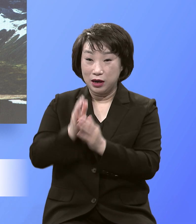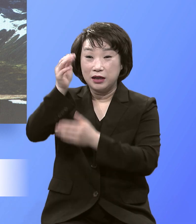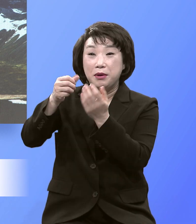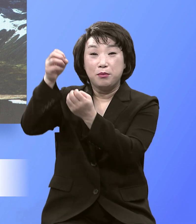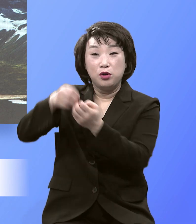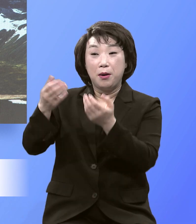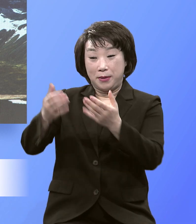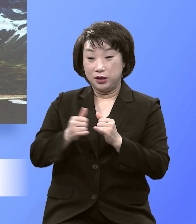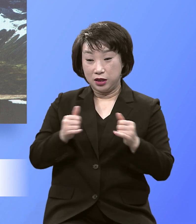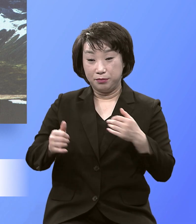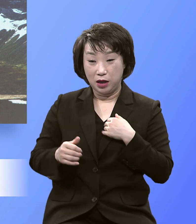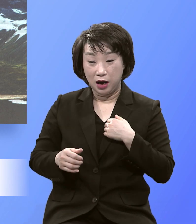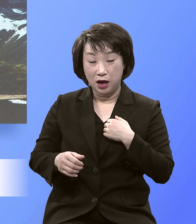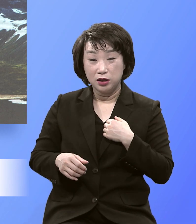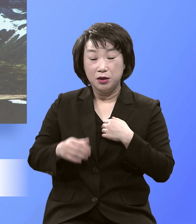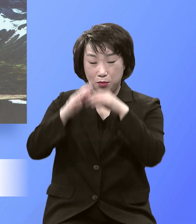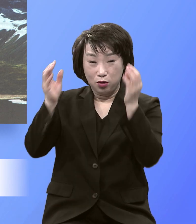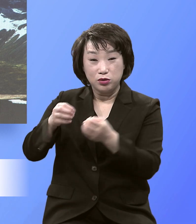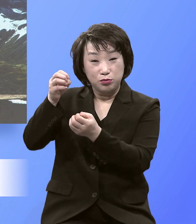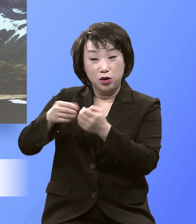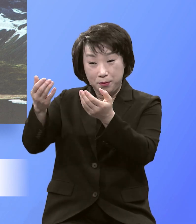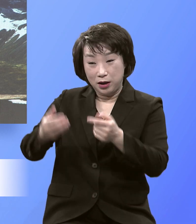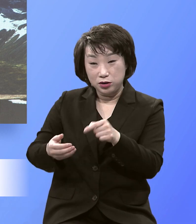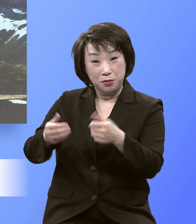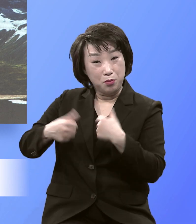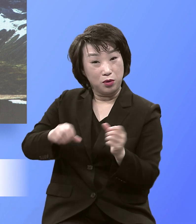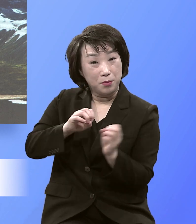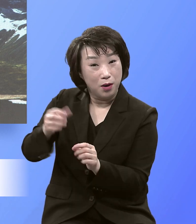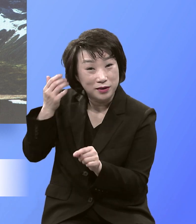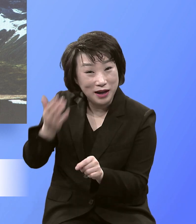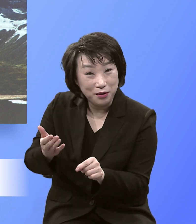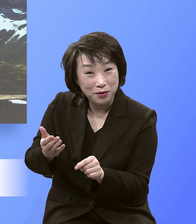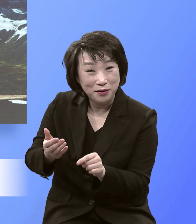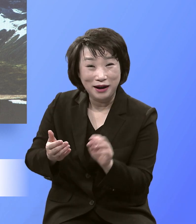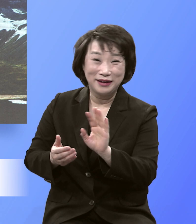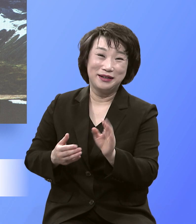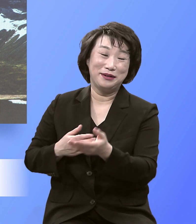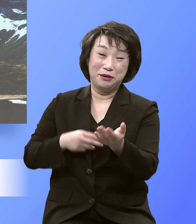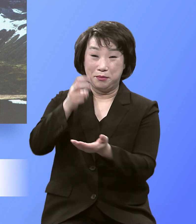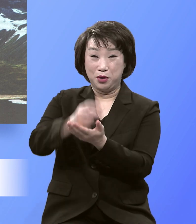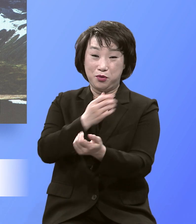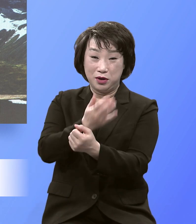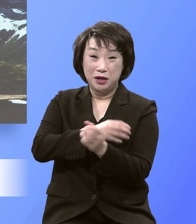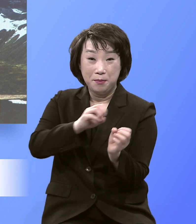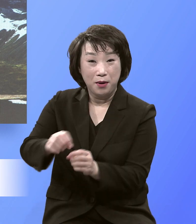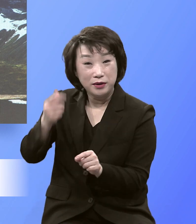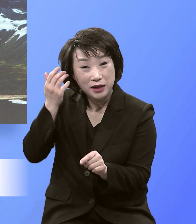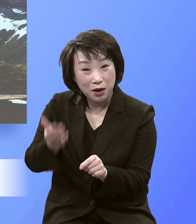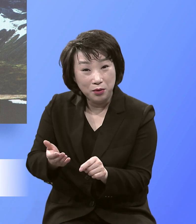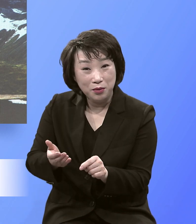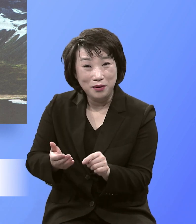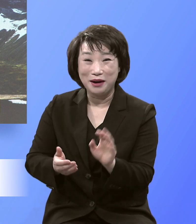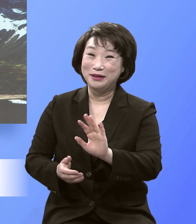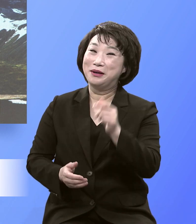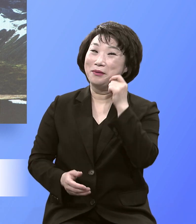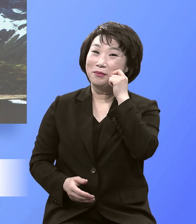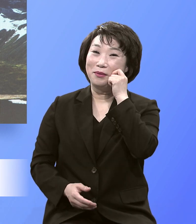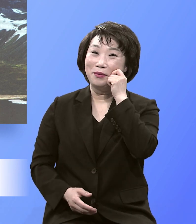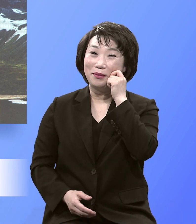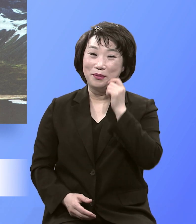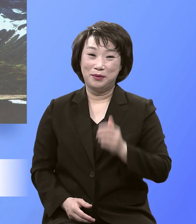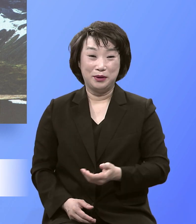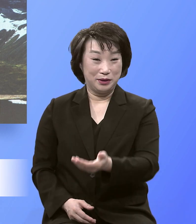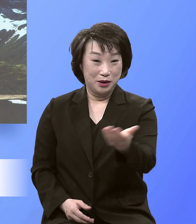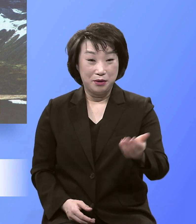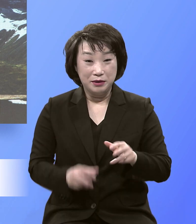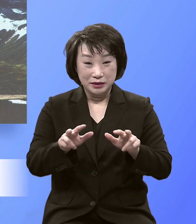상속자인데 상속을 포기하시겠습니까? 이 법적 권리를 포기하시겠느냐 이 말이에요.